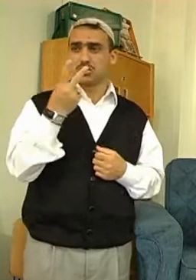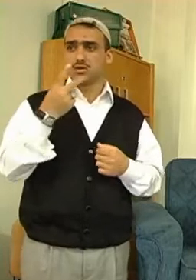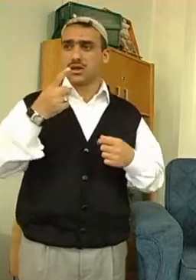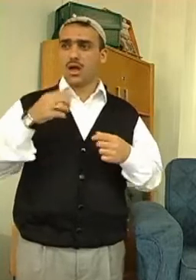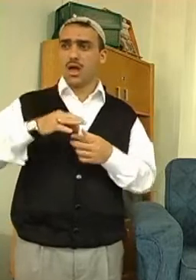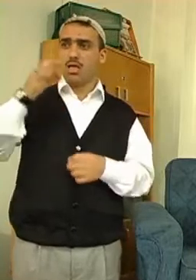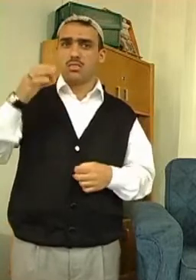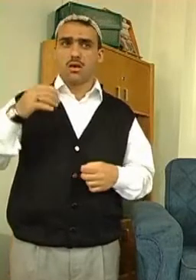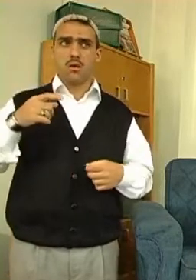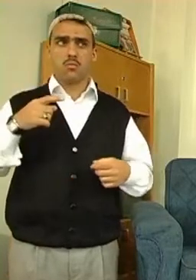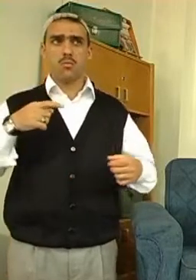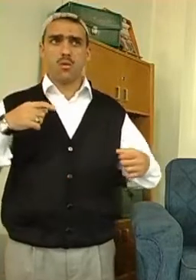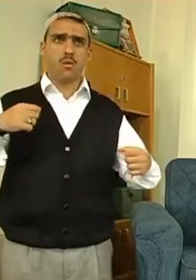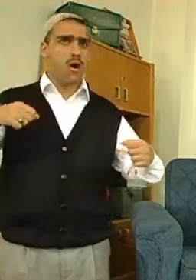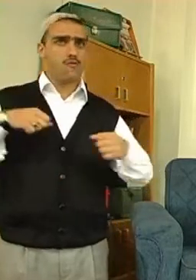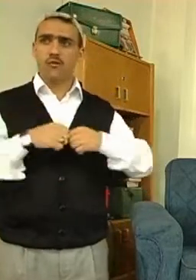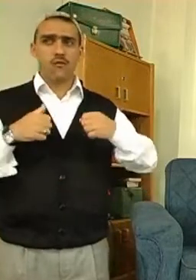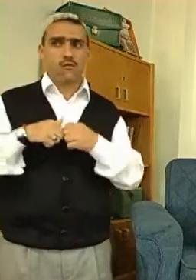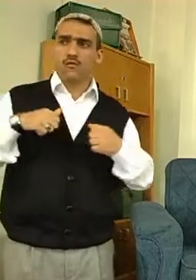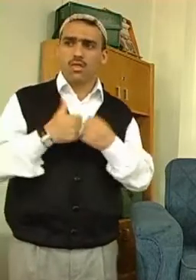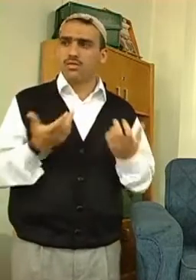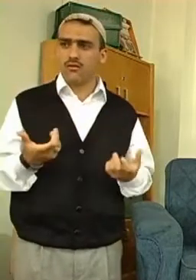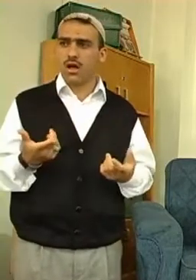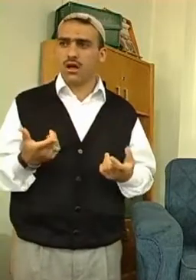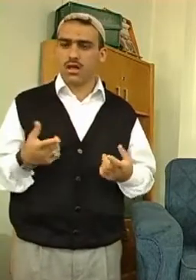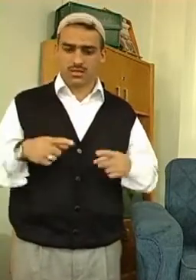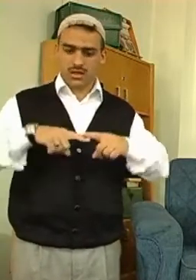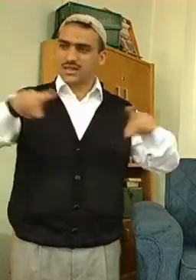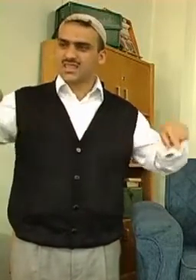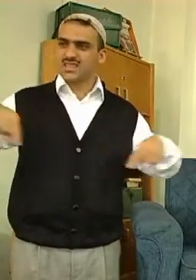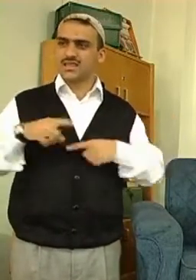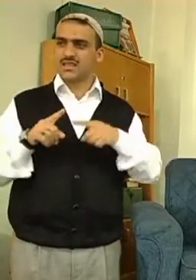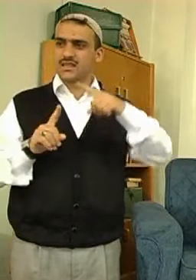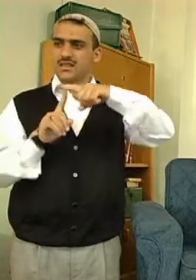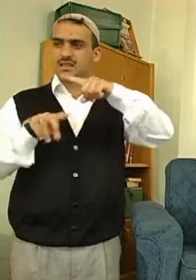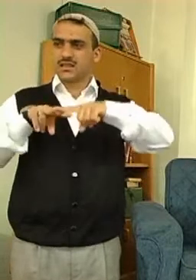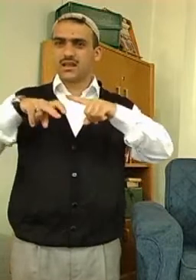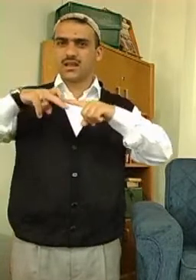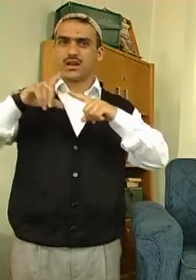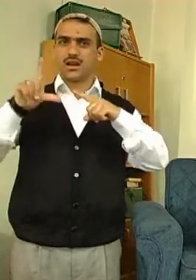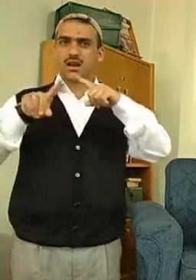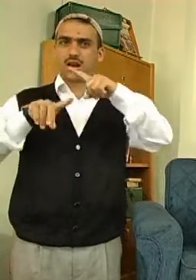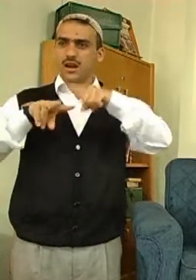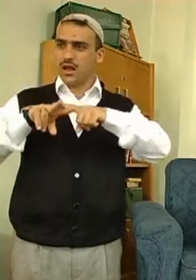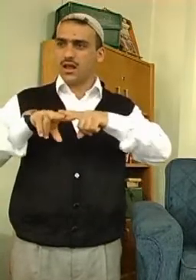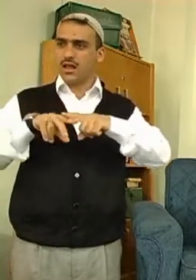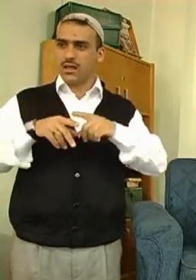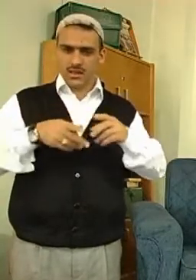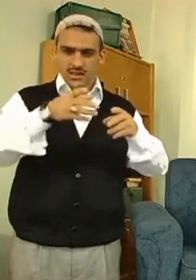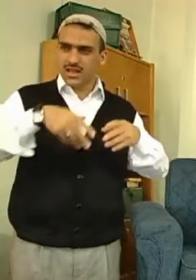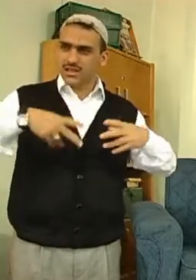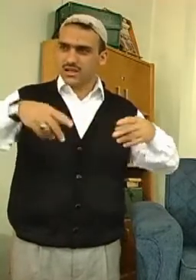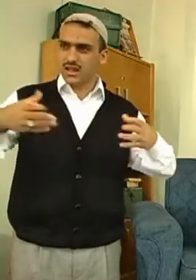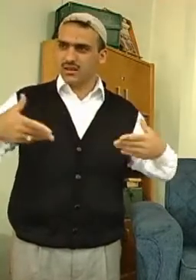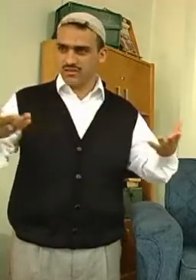adam. İşte biri zerre, biri güneş. Biri zerre, atom, biri güneş. Bu